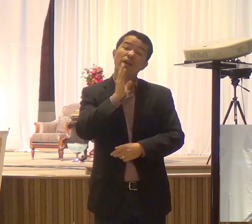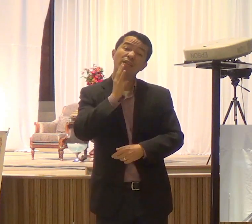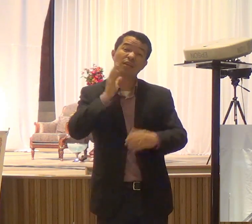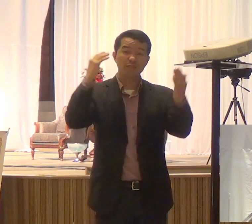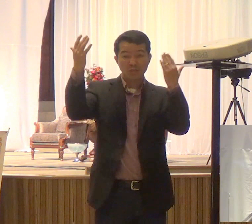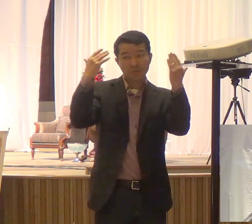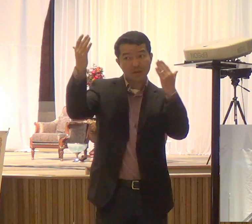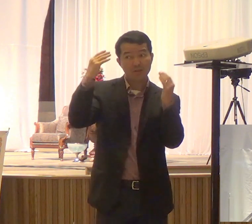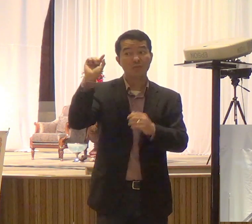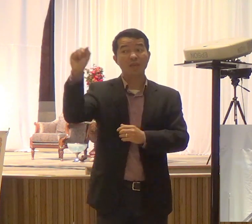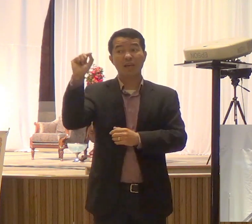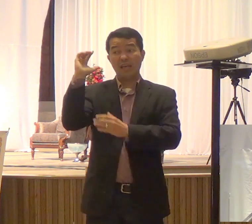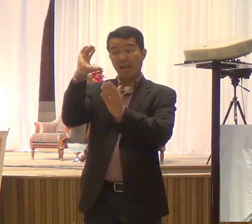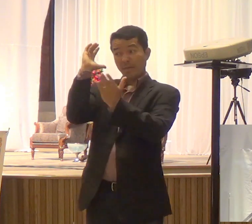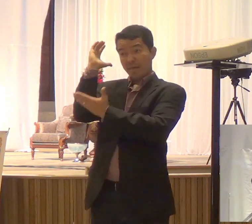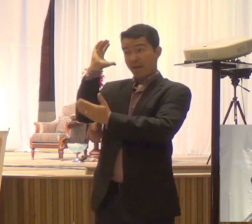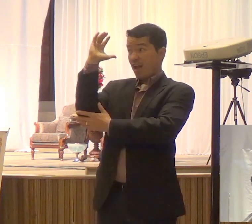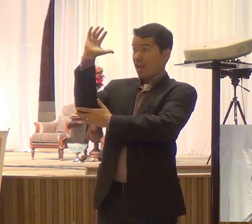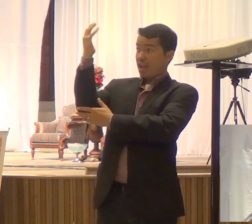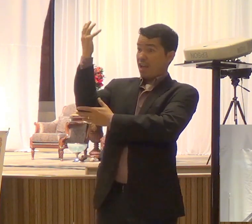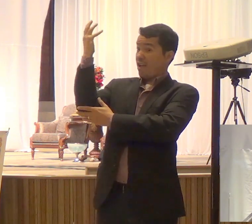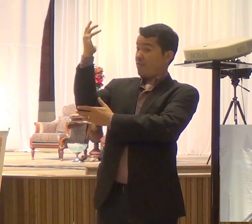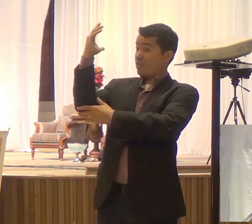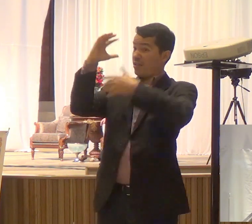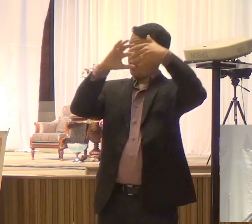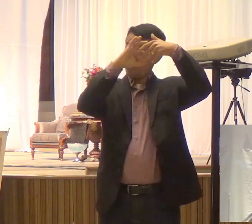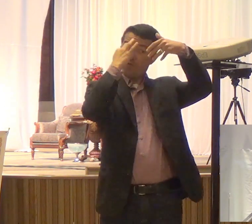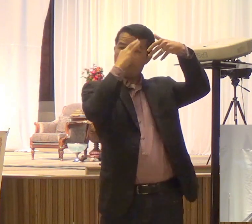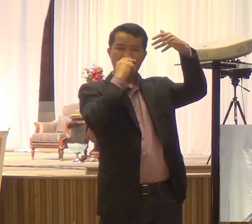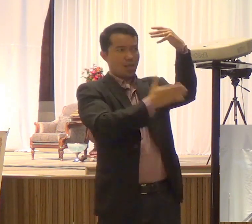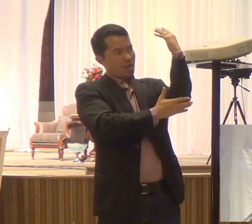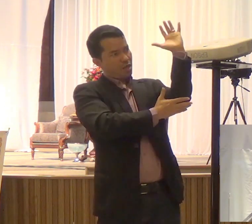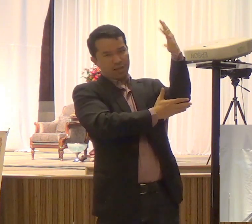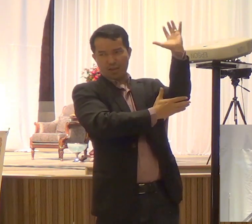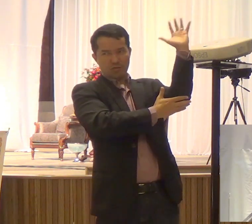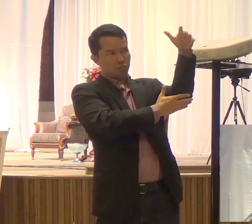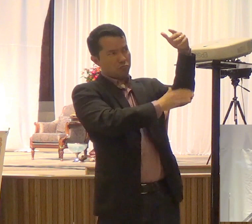comparação entre o povo de Deus e a imagem da